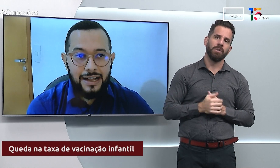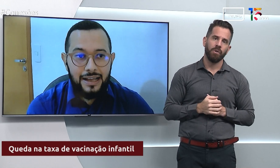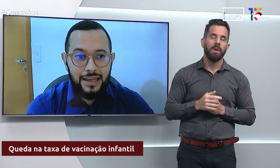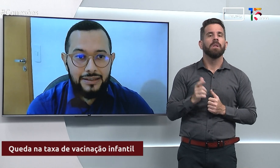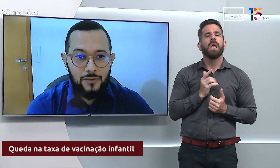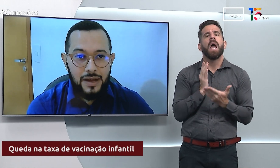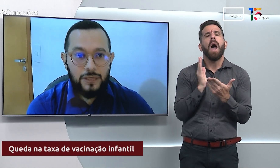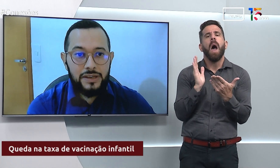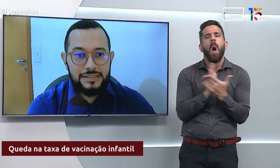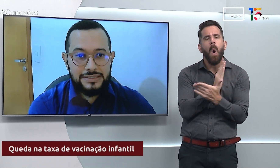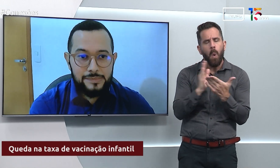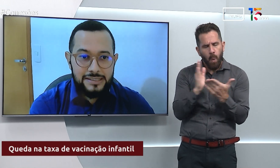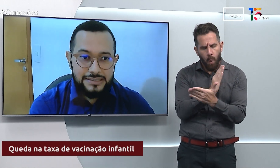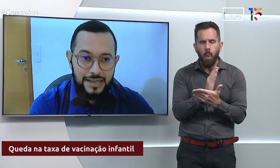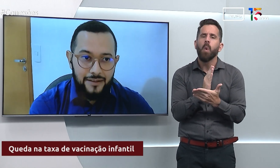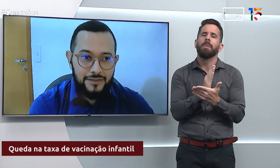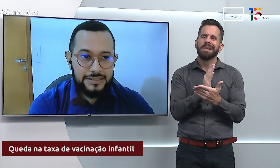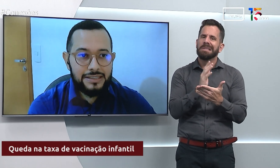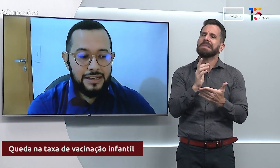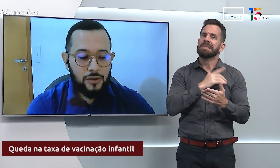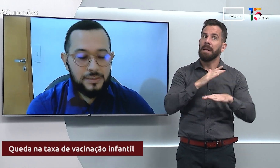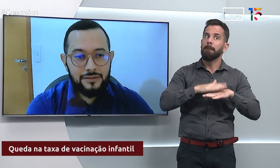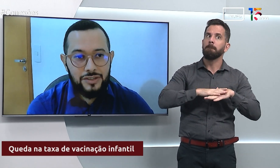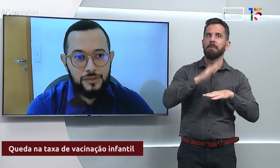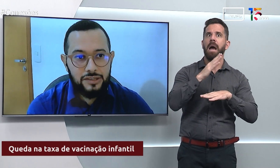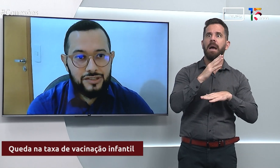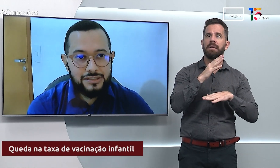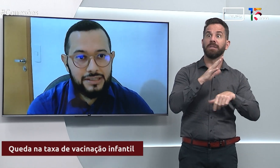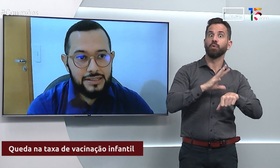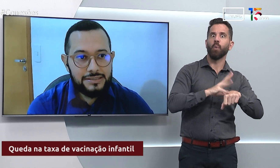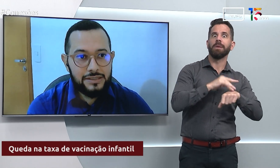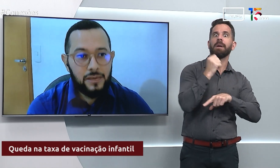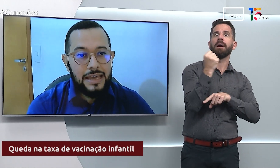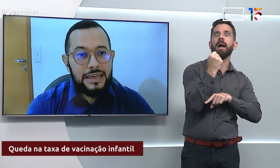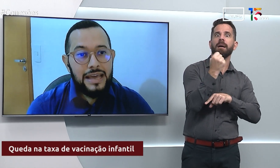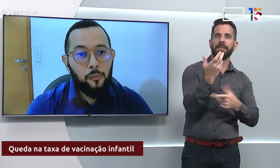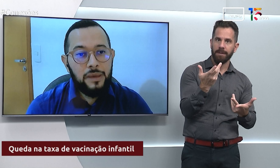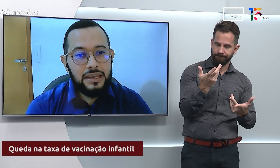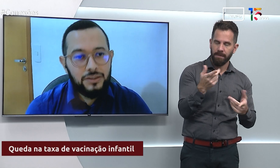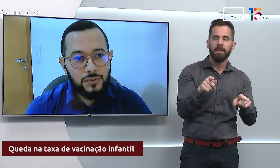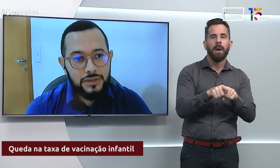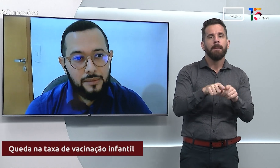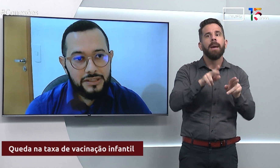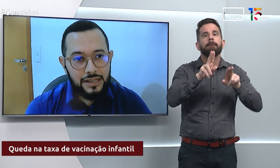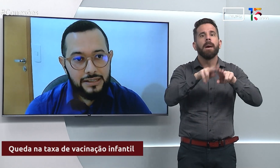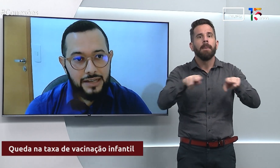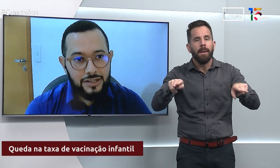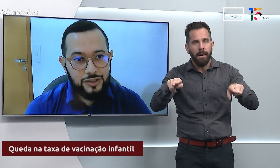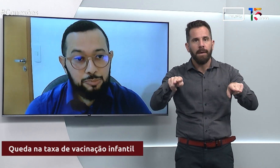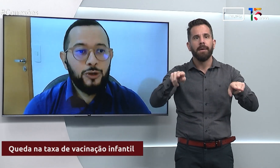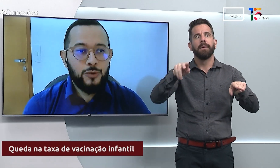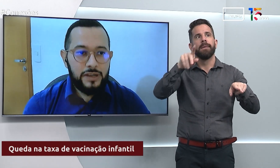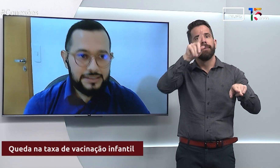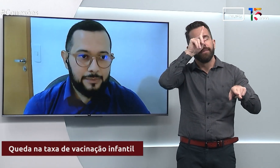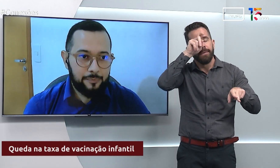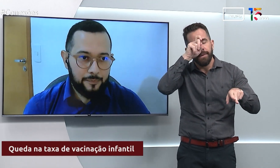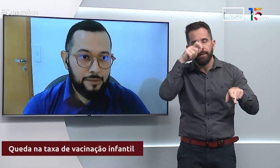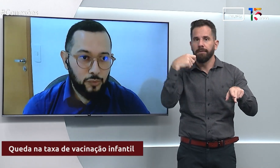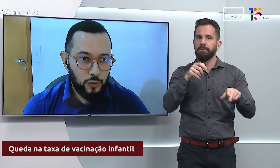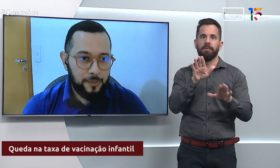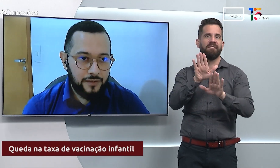que acarretam a doenças mais graves, consequentemente internação e aumento da mortalidade por